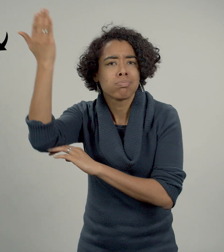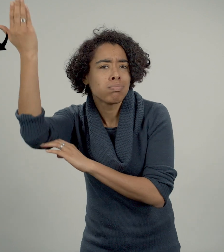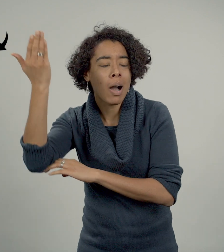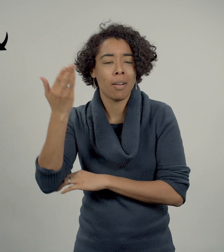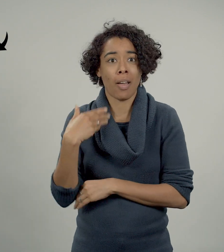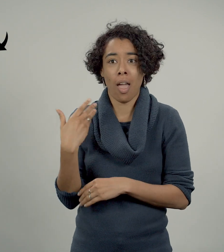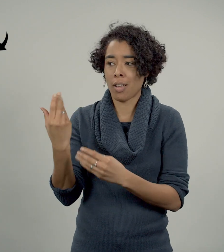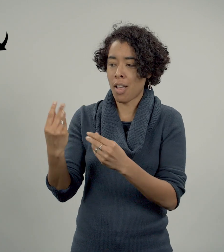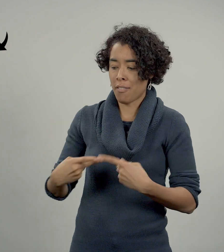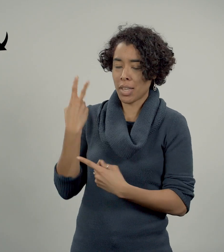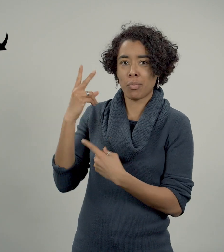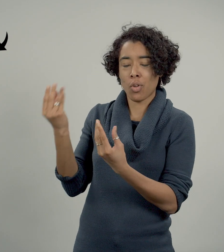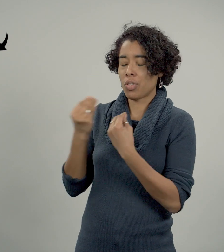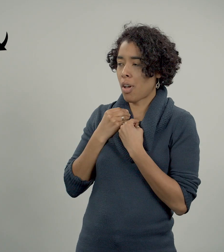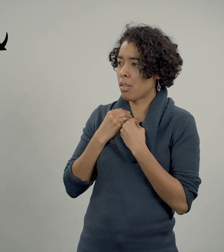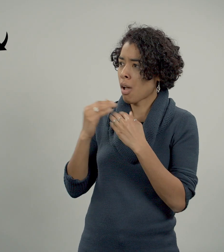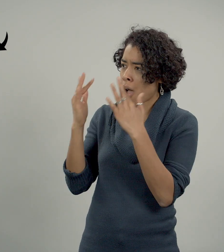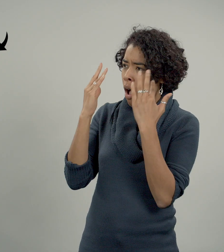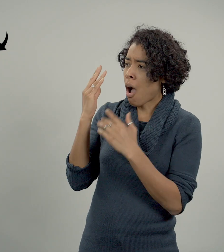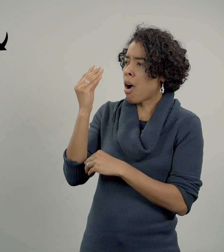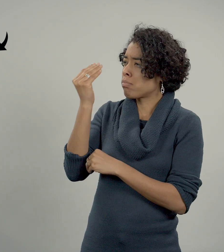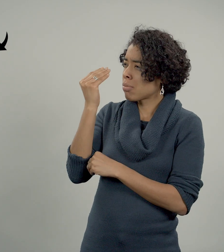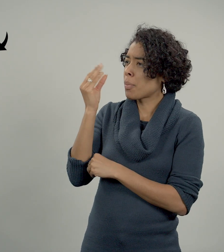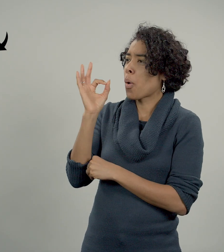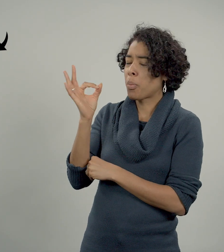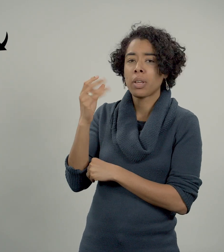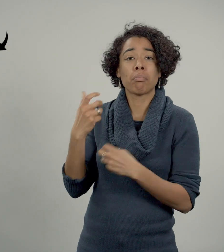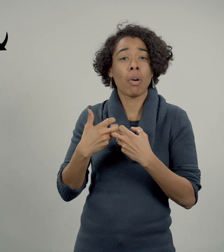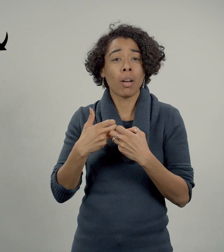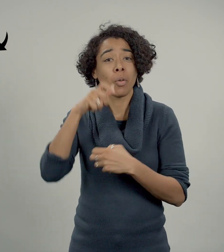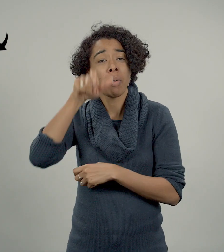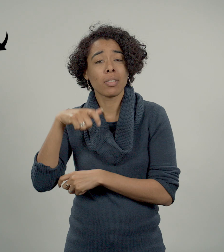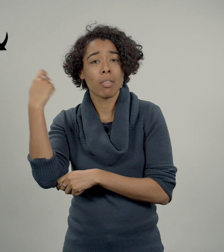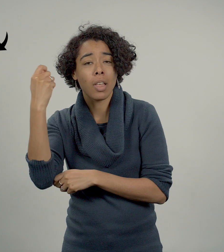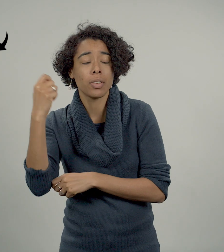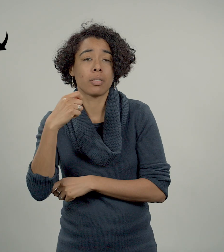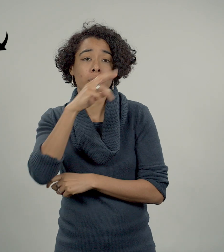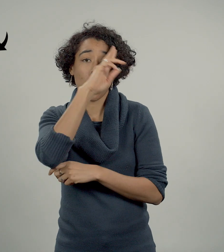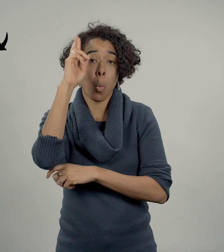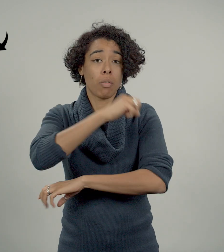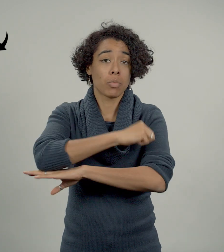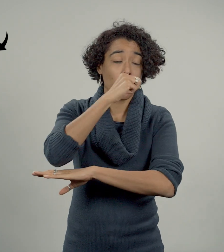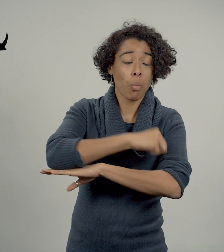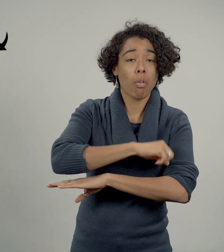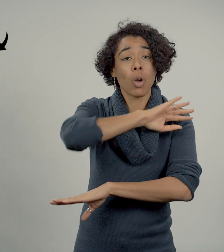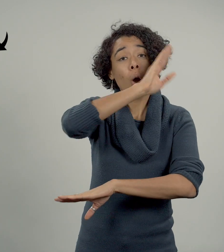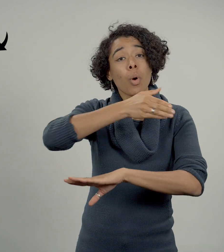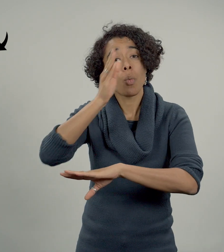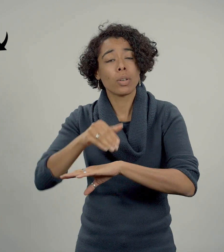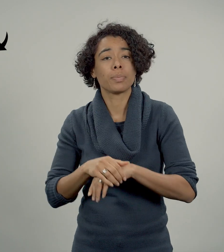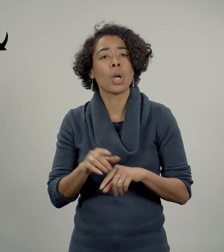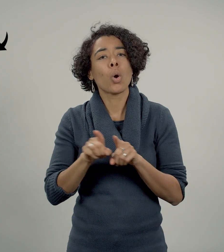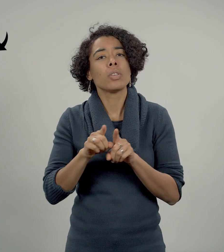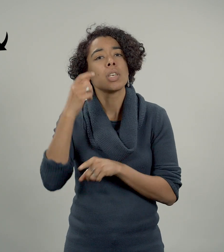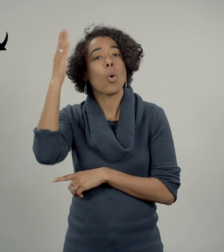si inspirantes que nous pouvons en tirer des leçons. Comme par exemple David, Salomon, Moïse. Et puis il y a aussi